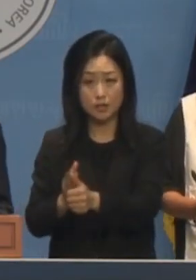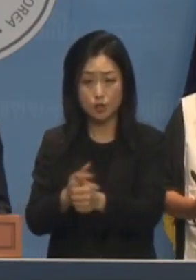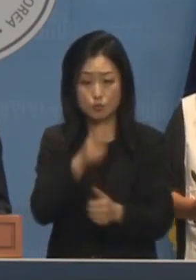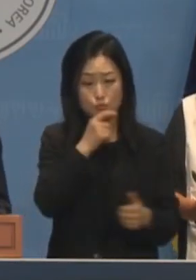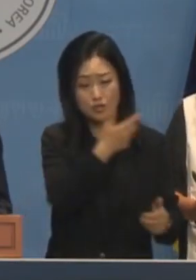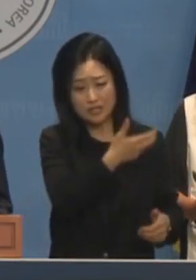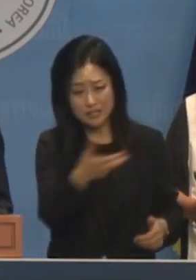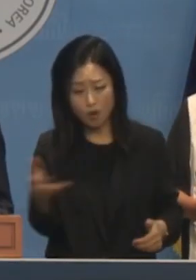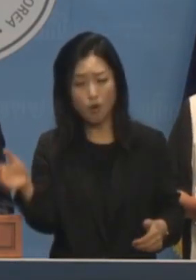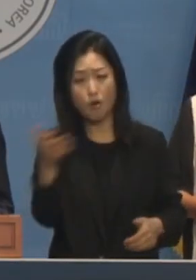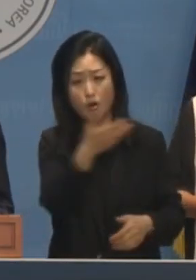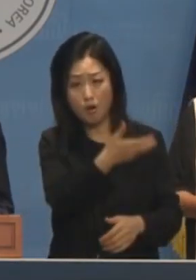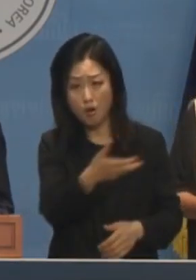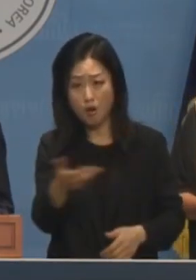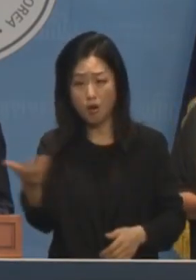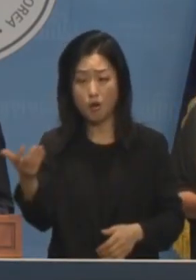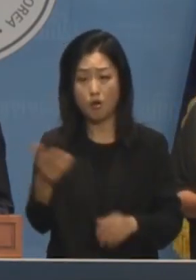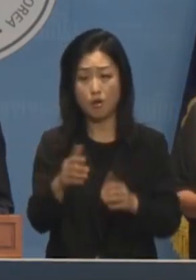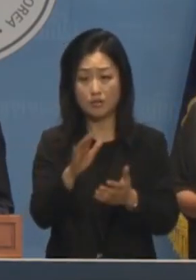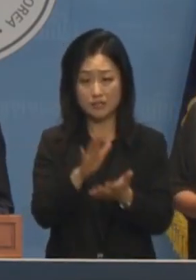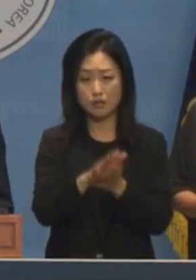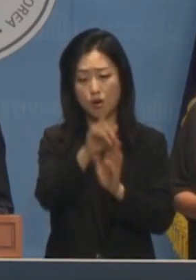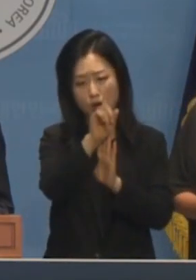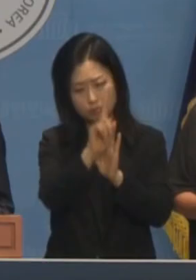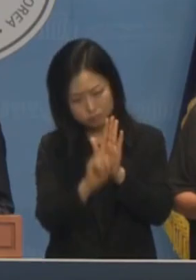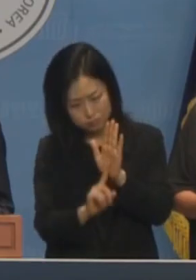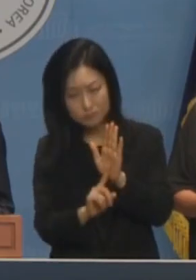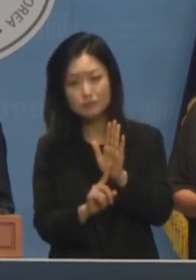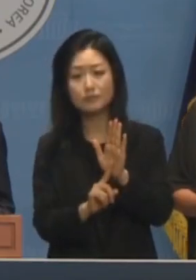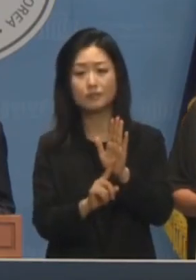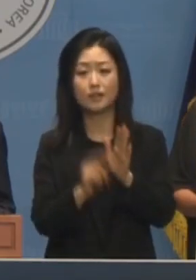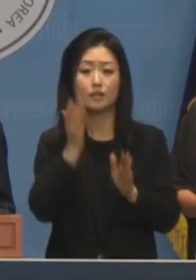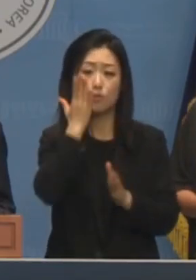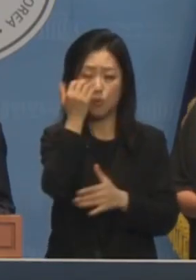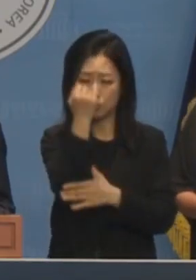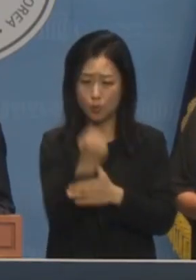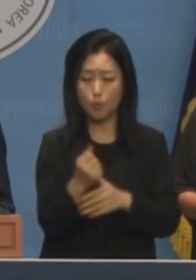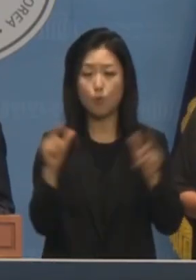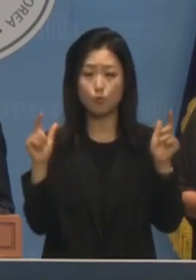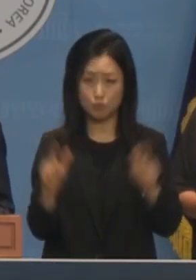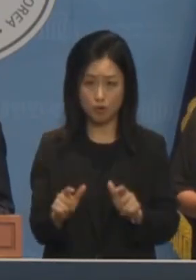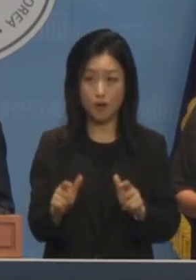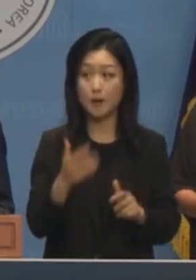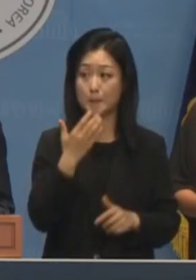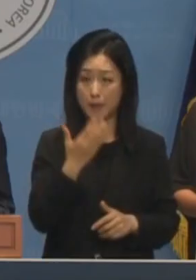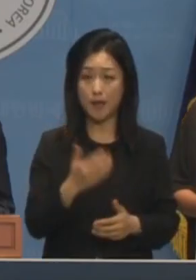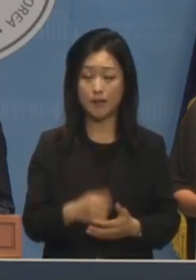흐르게 하는 것만으로도 수온을 낮추고 녹조의 대발생을 저감할 수 있다.